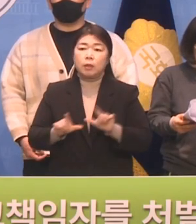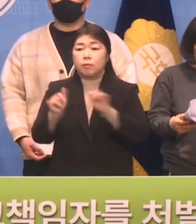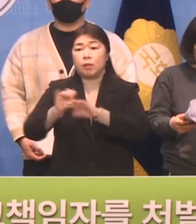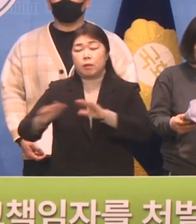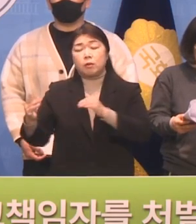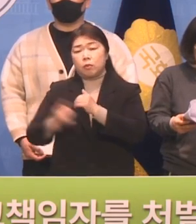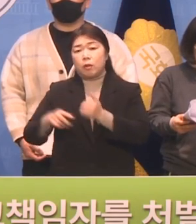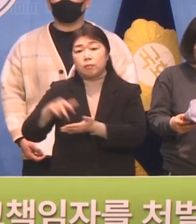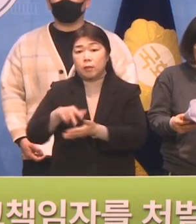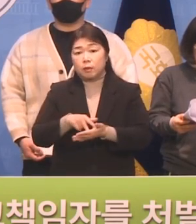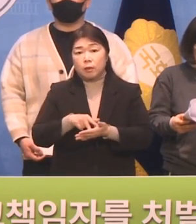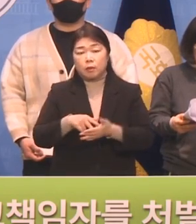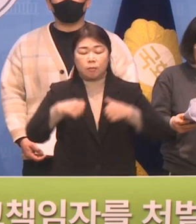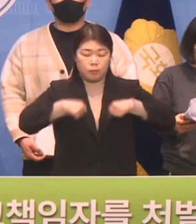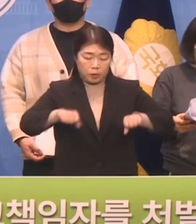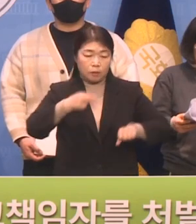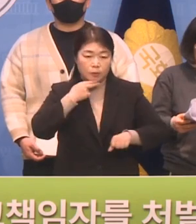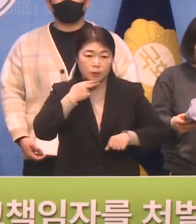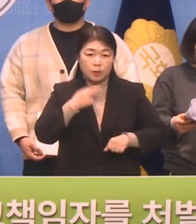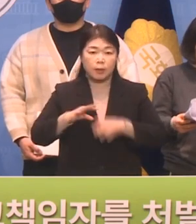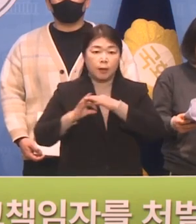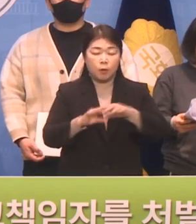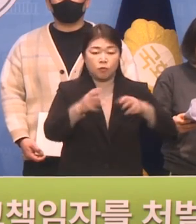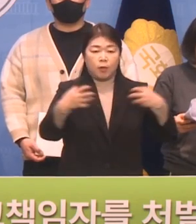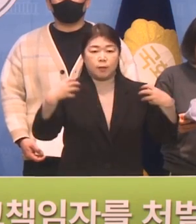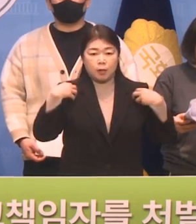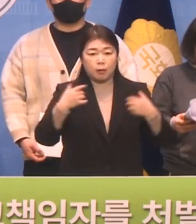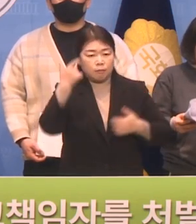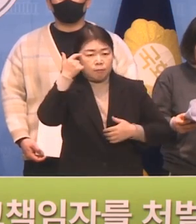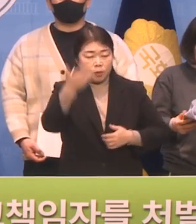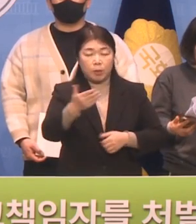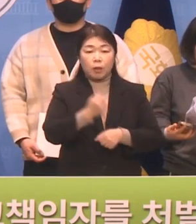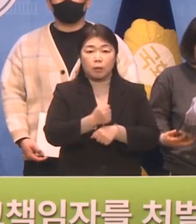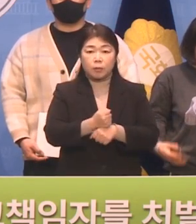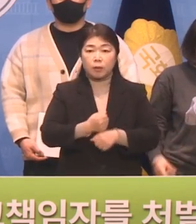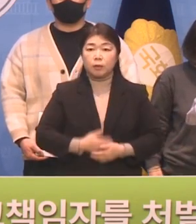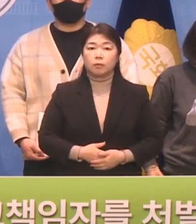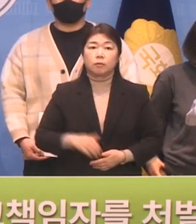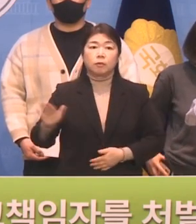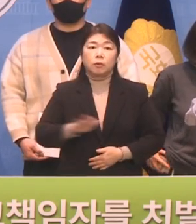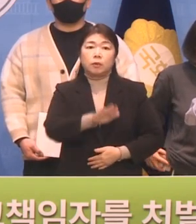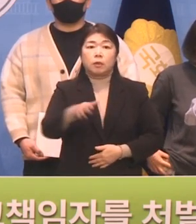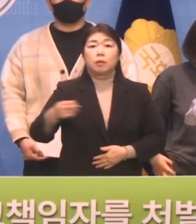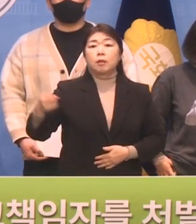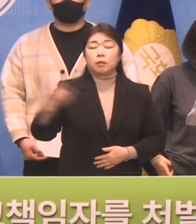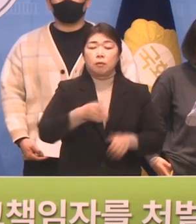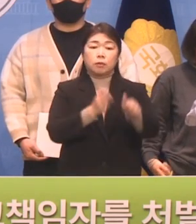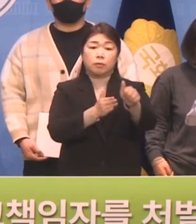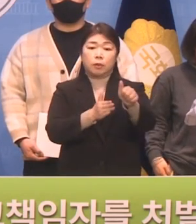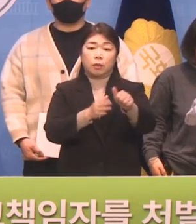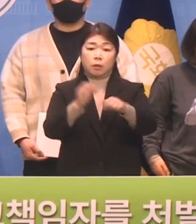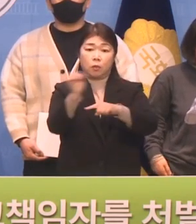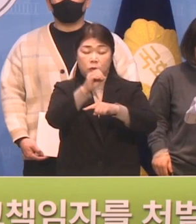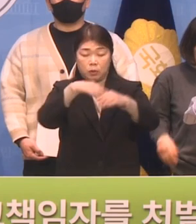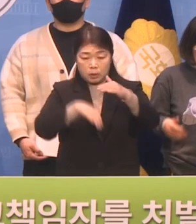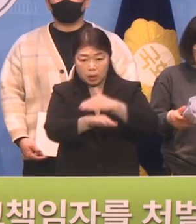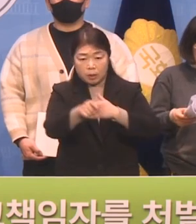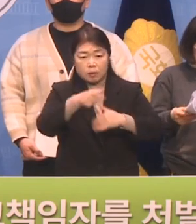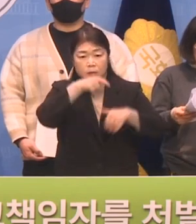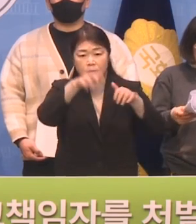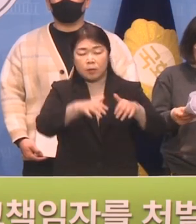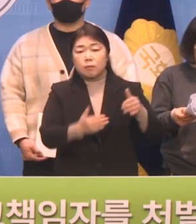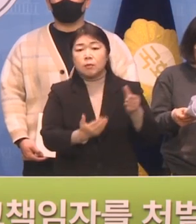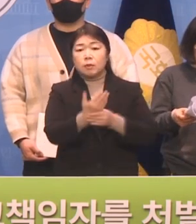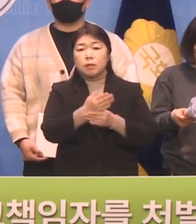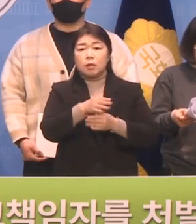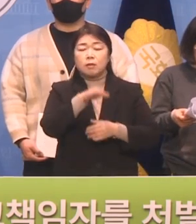우리 재규원회는 포기하지 않고 그 국가의 책임을 물을 것이다. 우리는 다시 한번 요구한다. 오송 지하차도 참사 진상